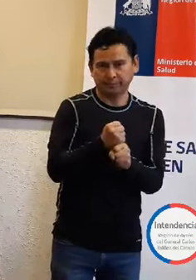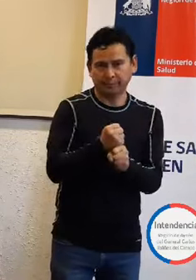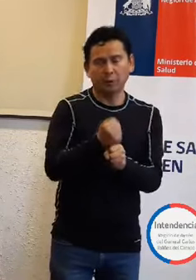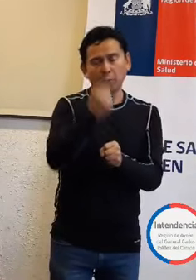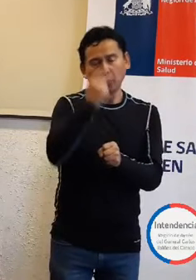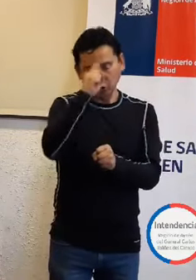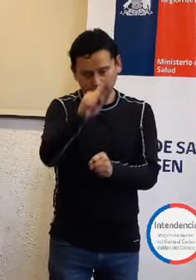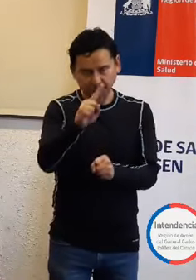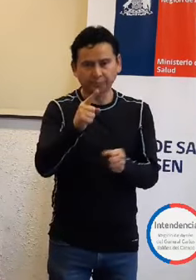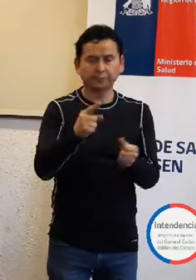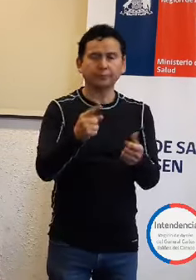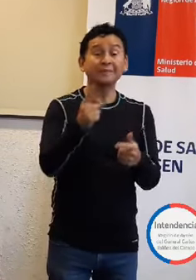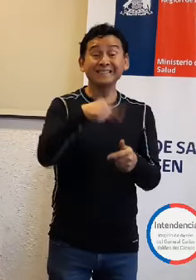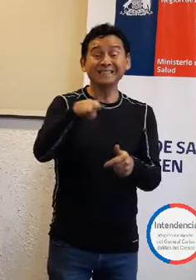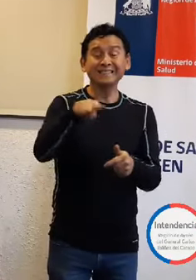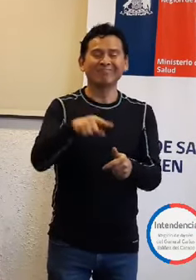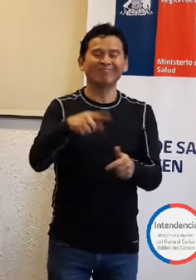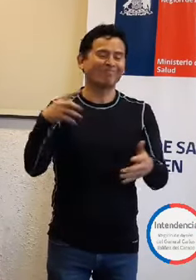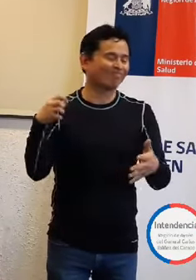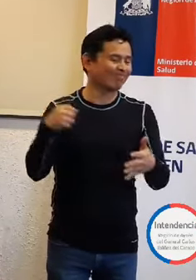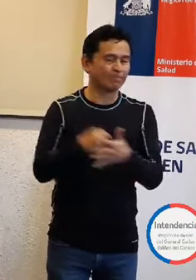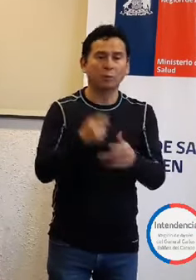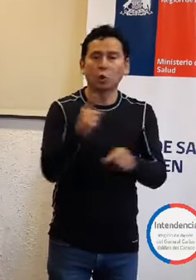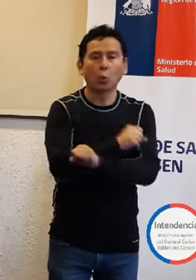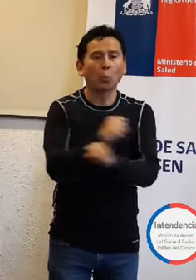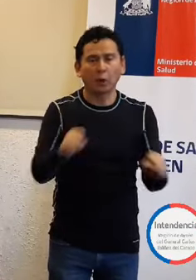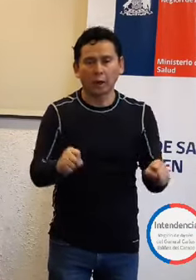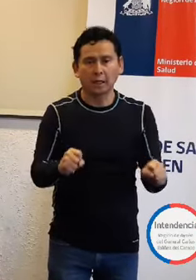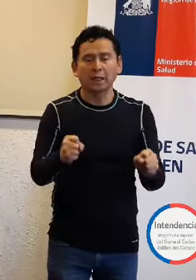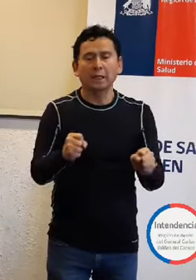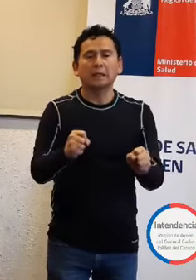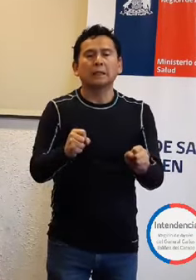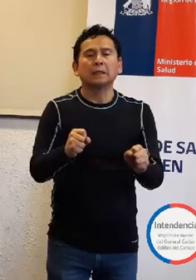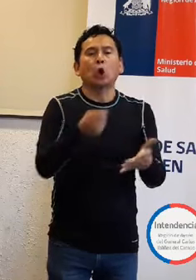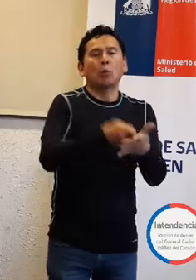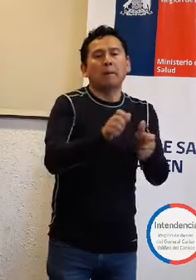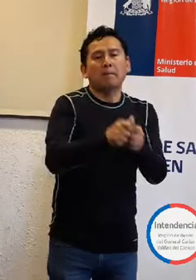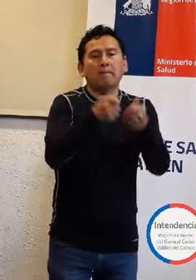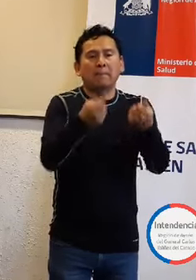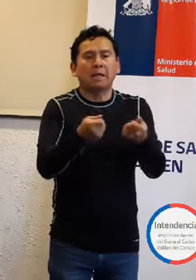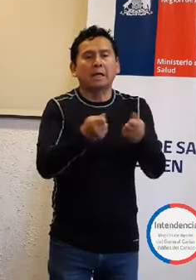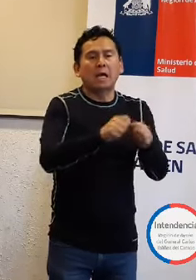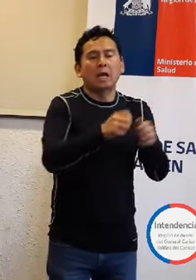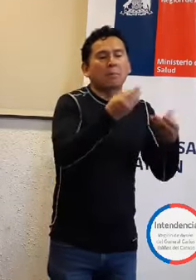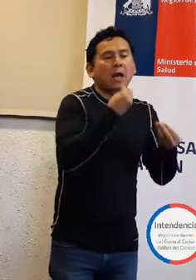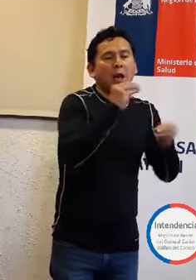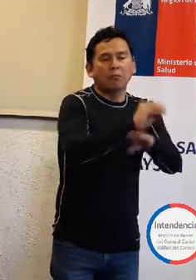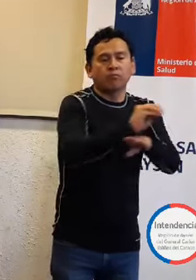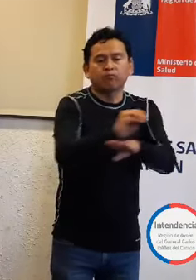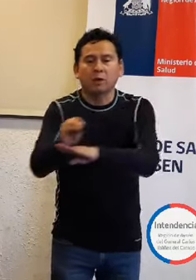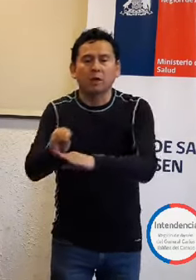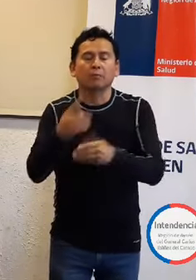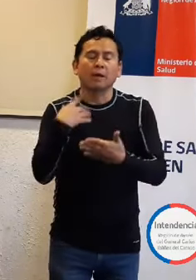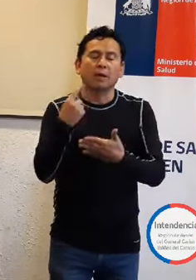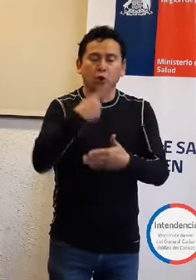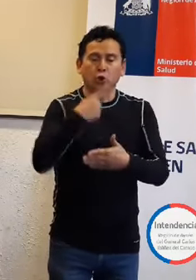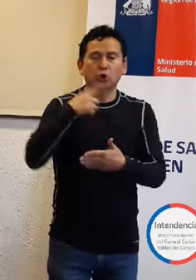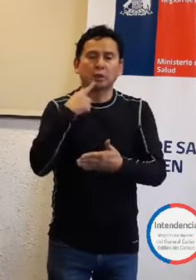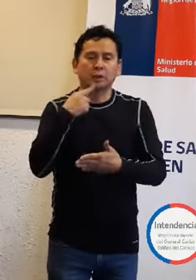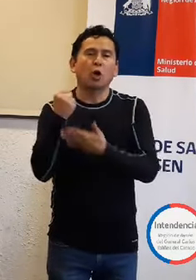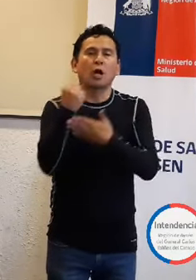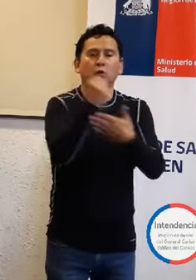lo tanto, se han visto impedidos de poder llevar el pan a la mesa y eso es lo que buscamos de alguna forma, contribuir con este